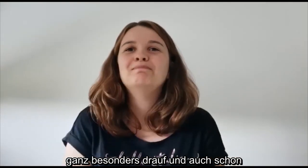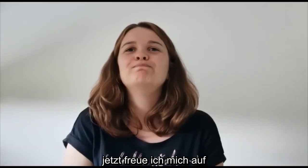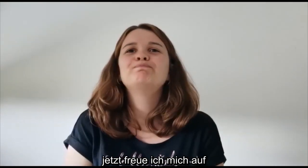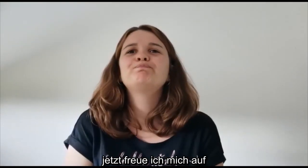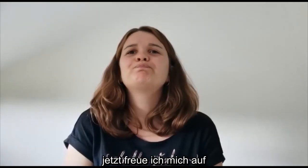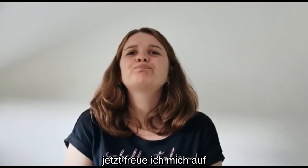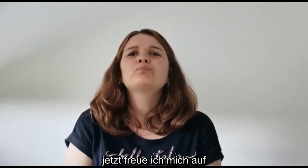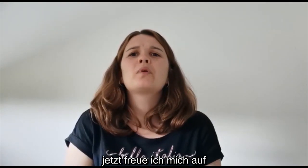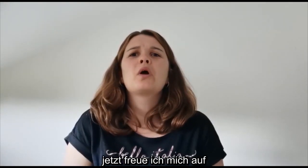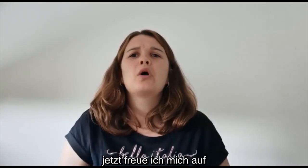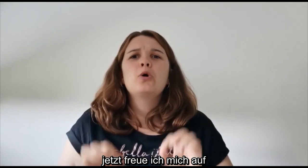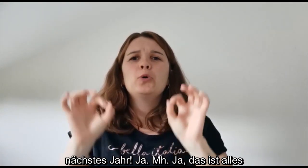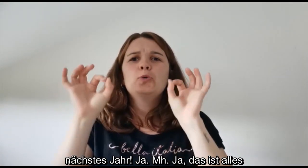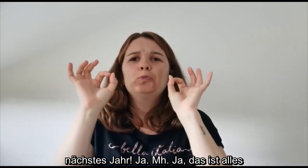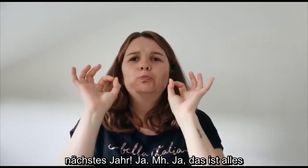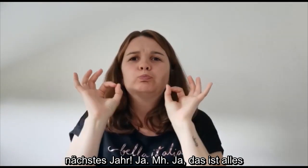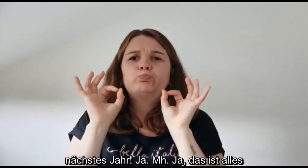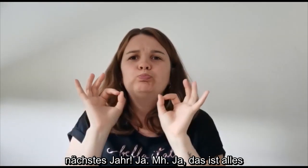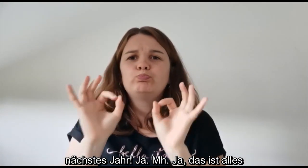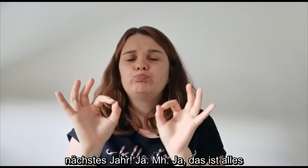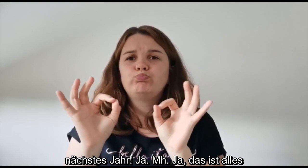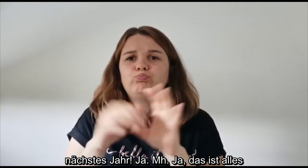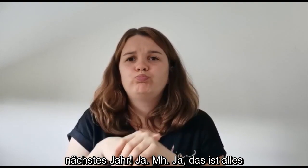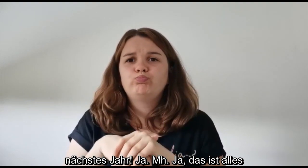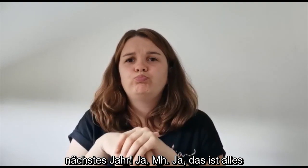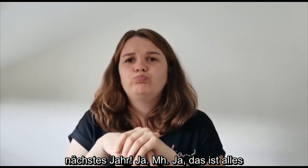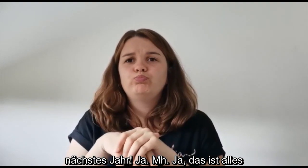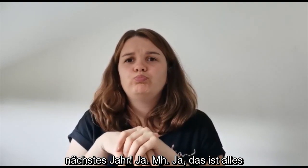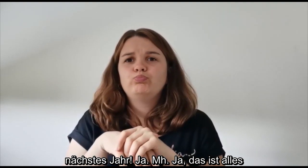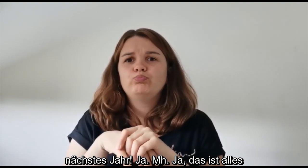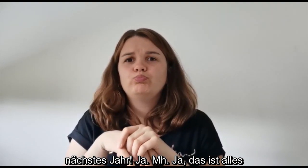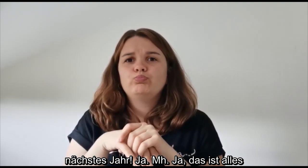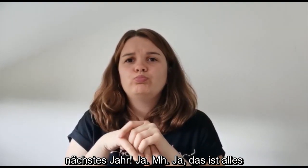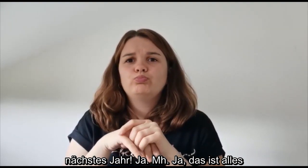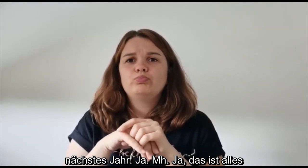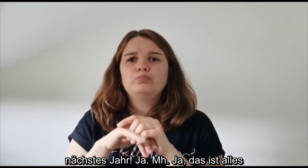Und auch schon freue ich mich Jetzt freue ich mich schon auf nächstes Jahr Ja